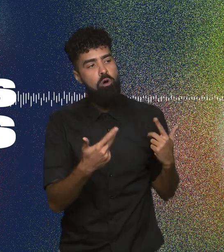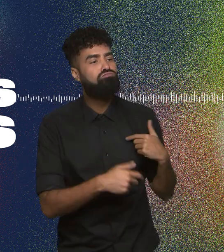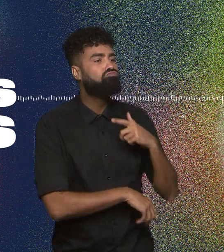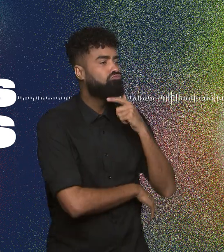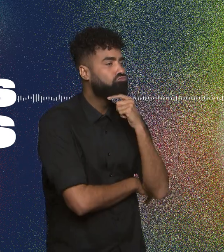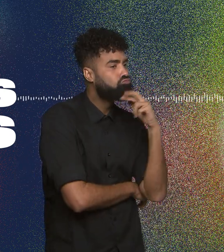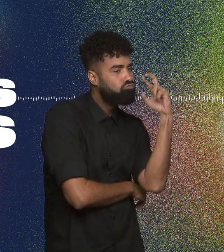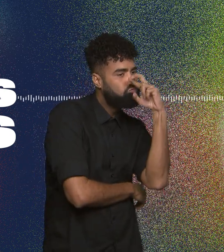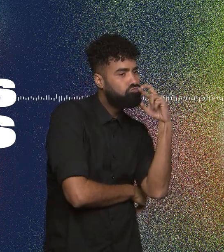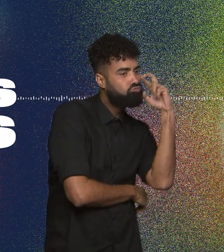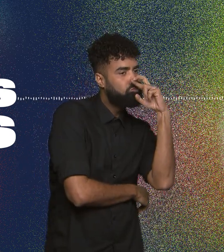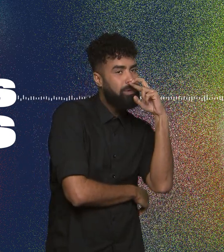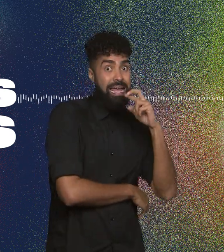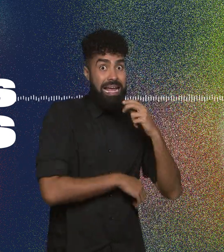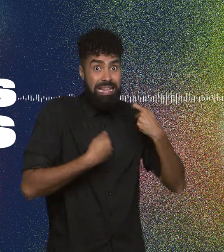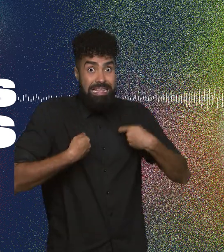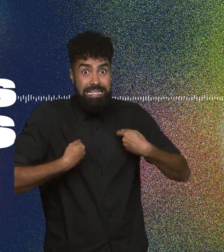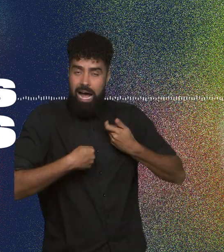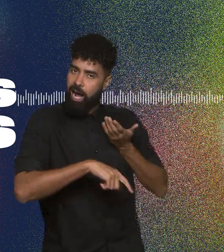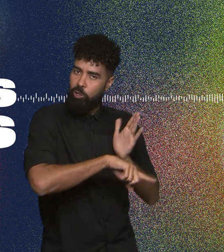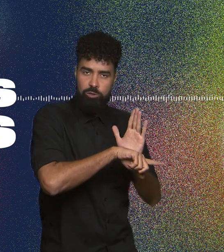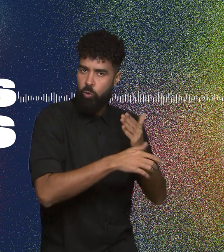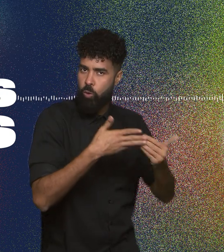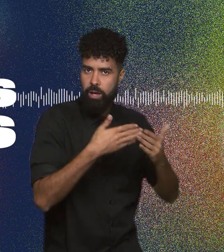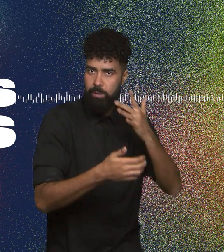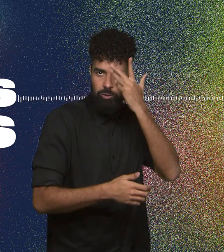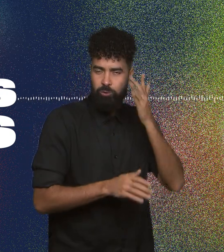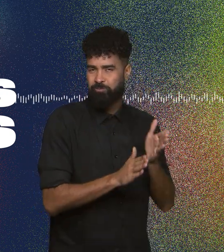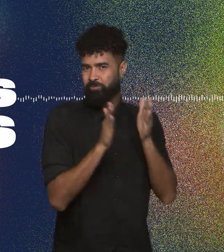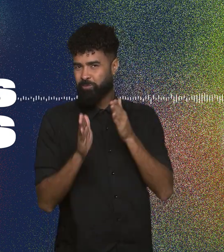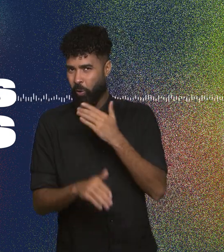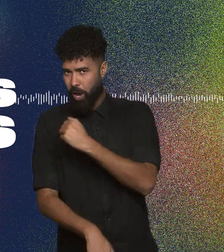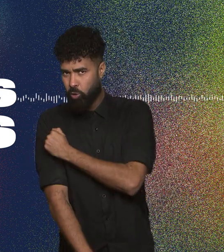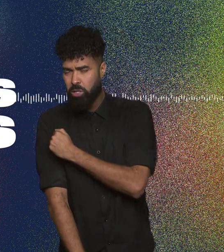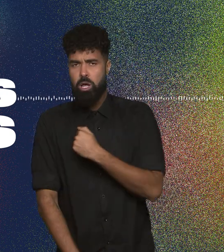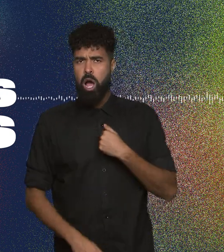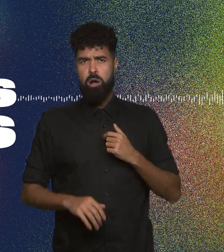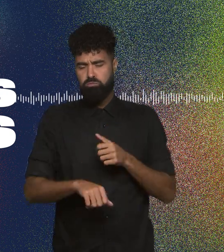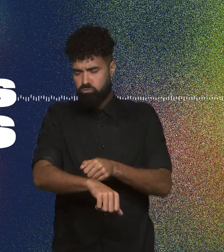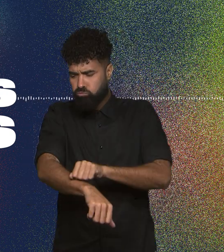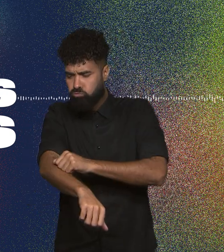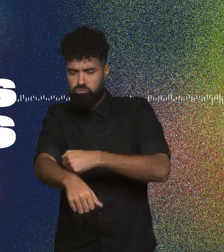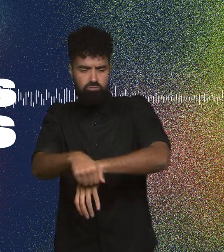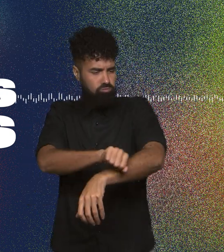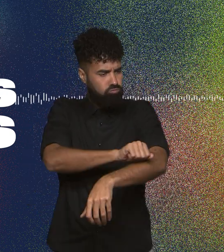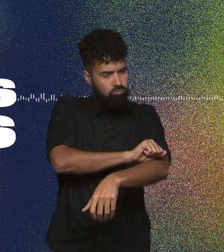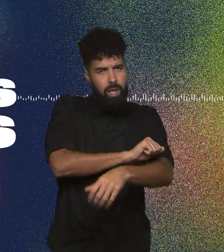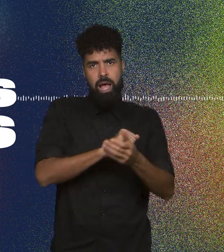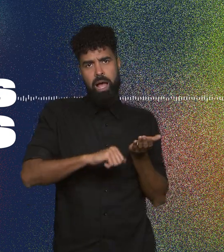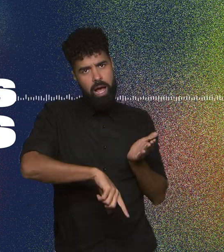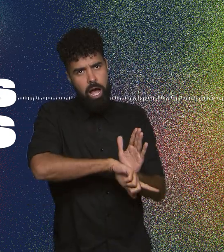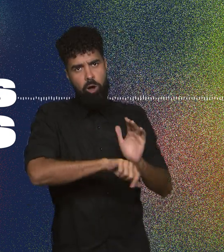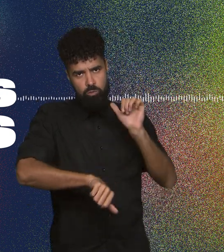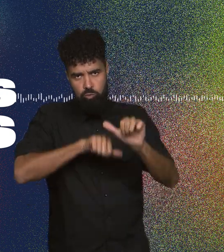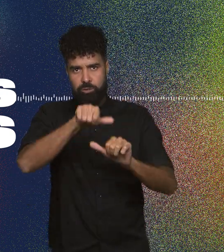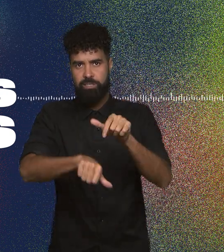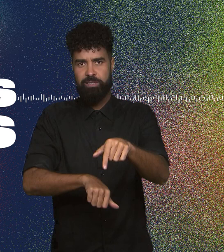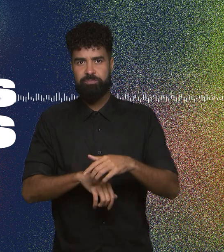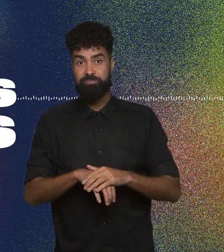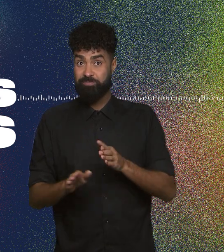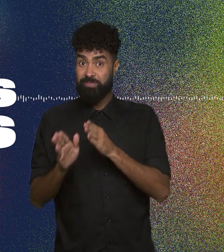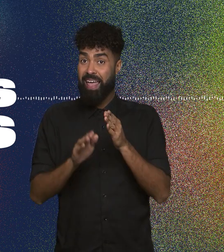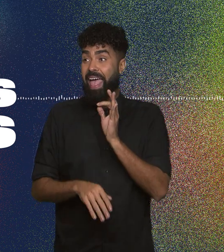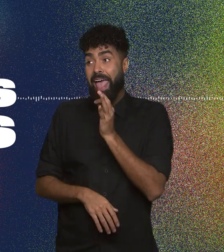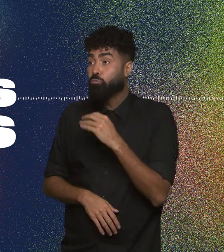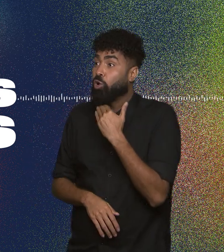sempre tá ali pra ajudar qualquer pessoa. Tem que saber o que tá ao nosso alcance pra gente poder mudar. É, que adianta prometer e